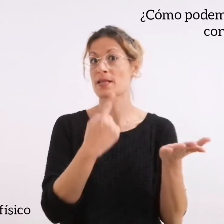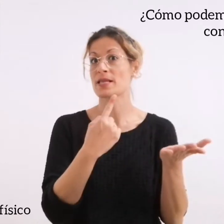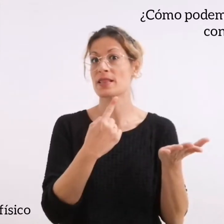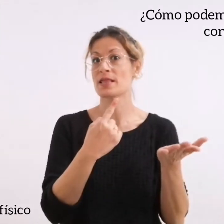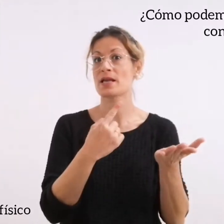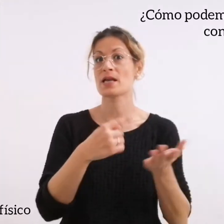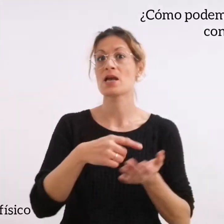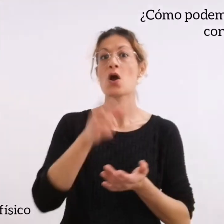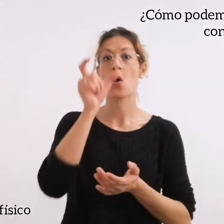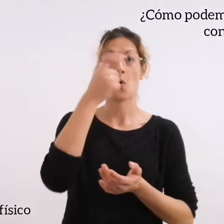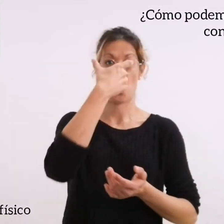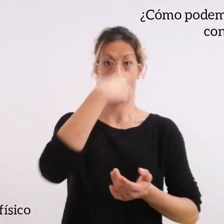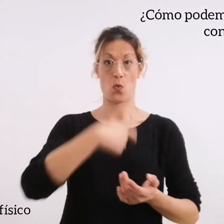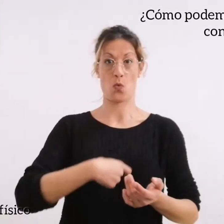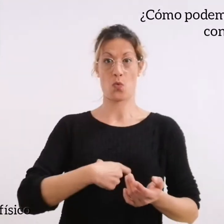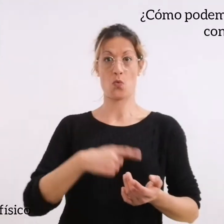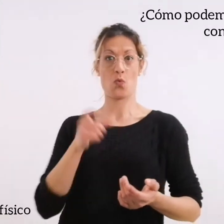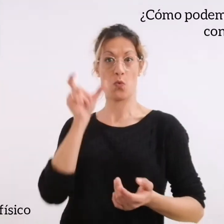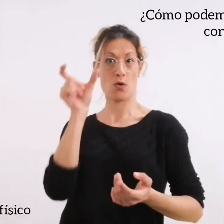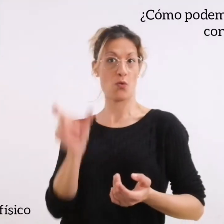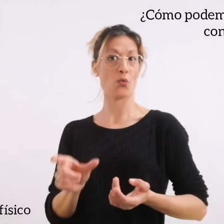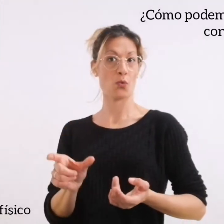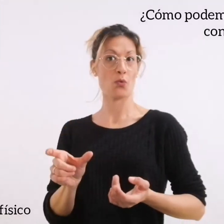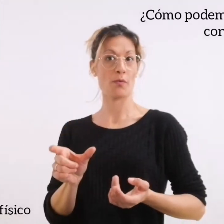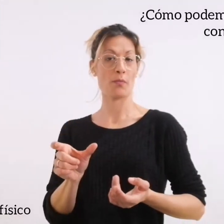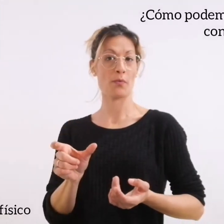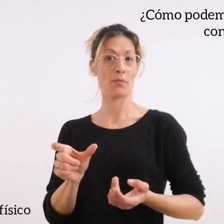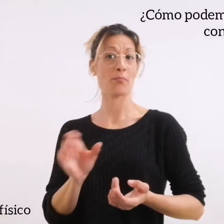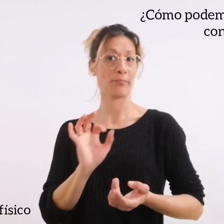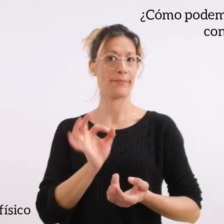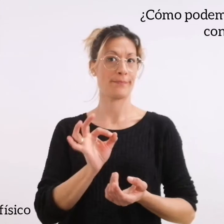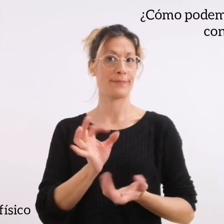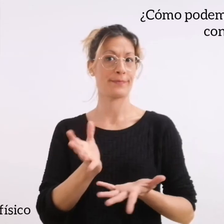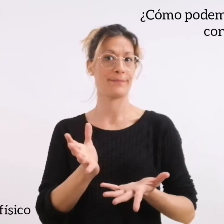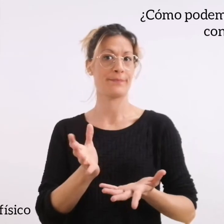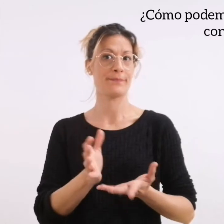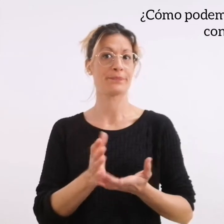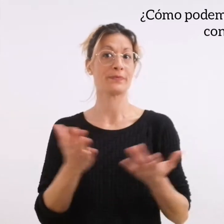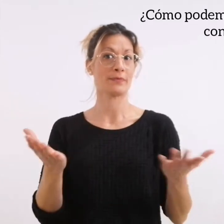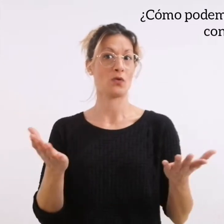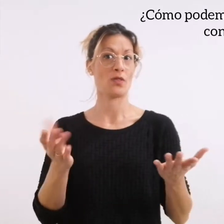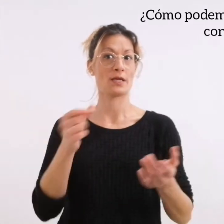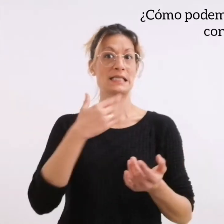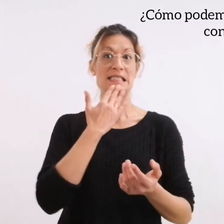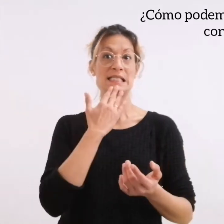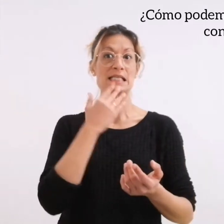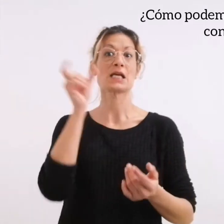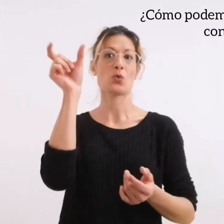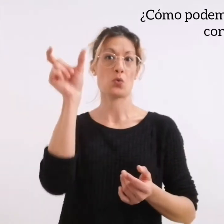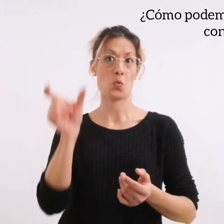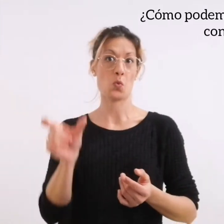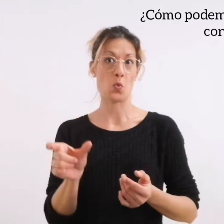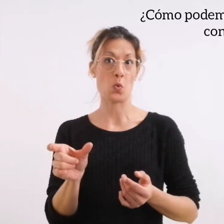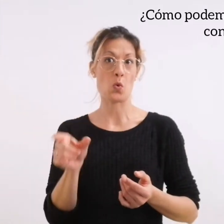físico. Tenemos el cuerpo físico. Por eso, al tener cuerpo físico, no podemos ver a